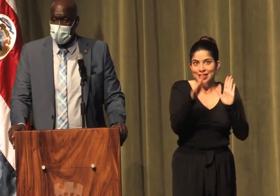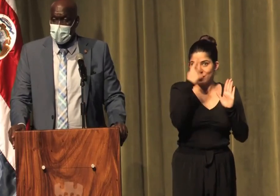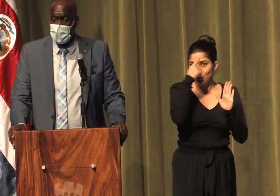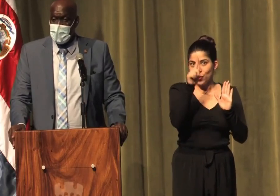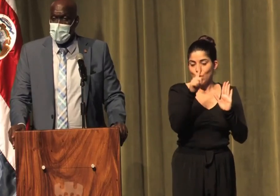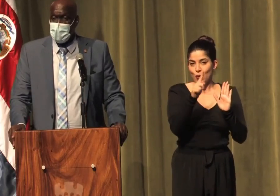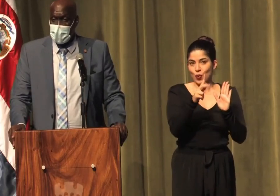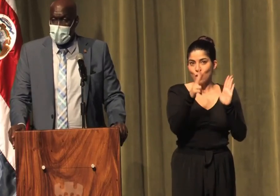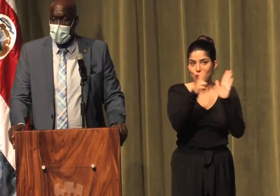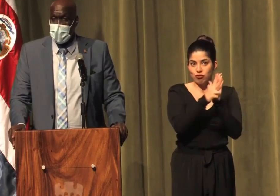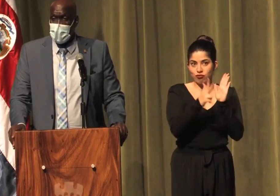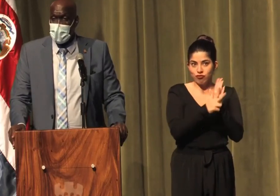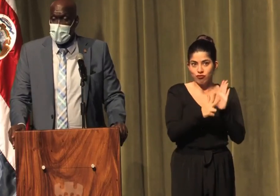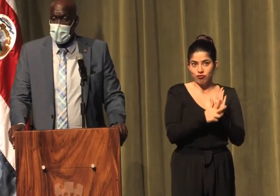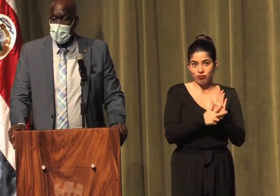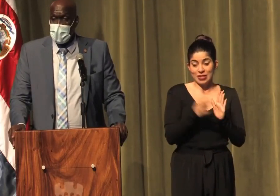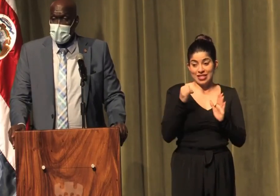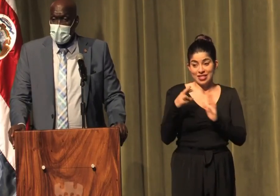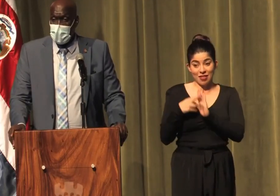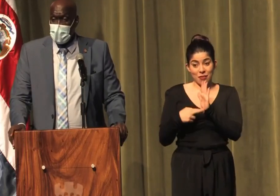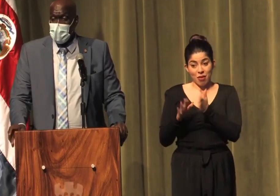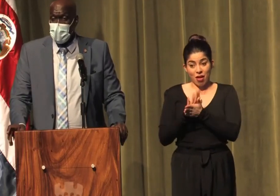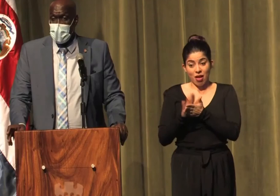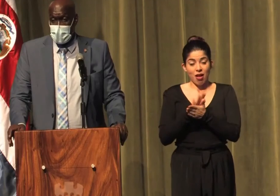sacar para